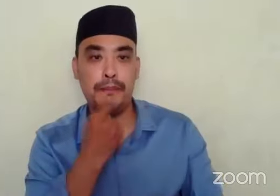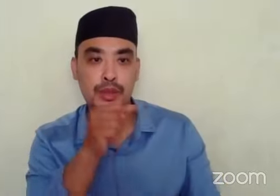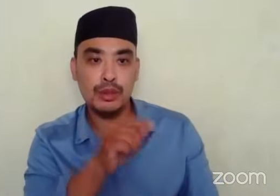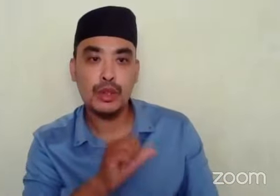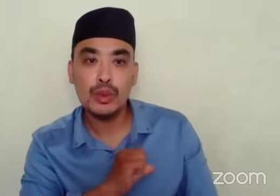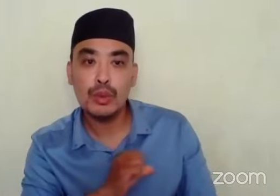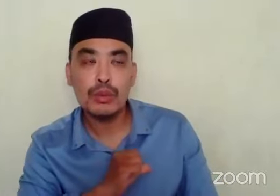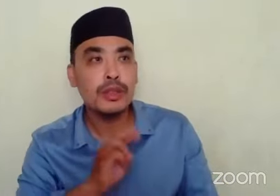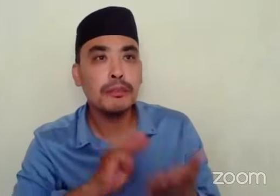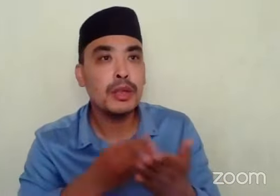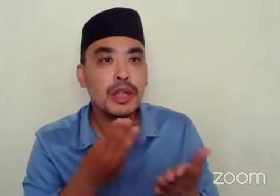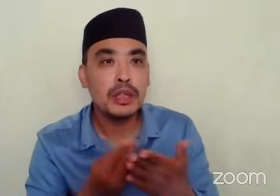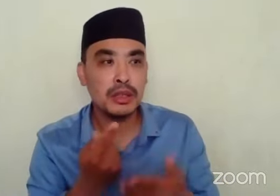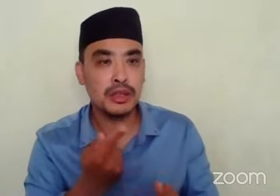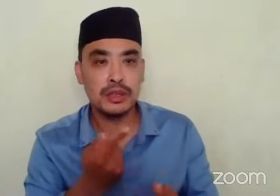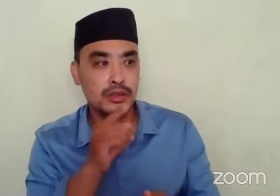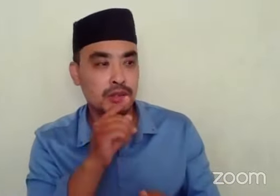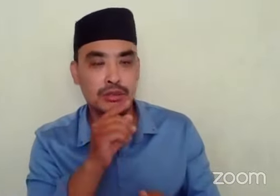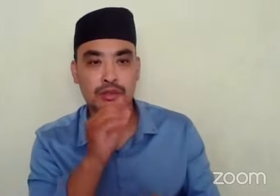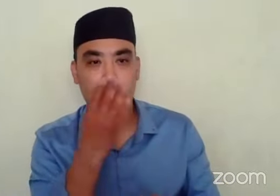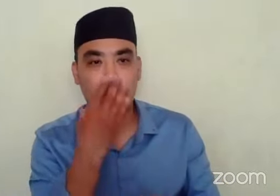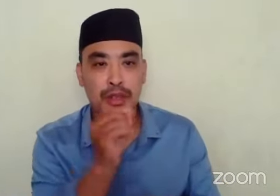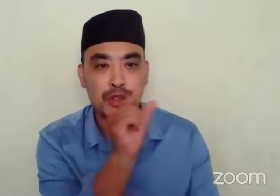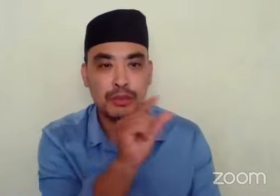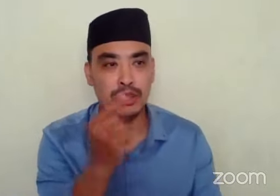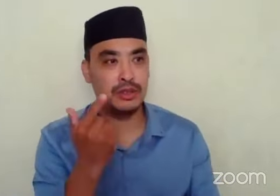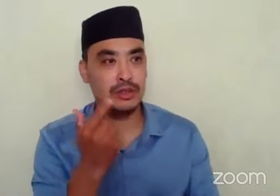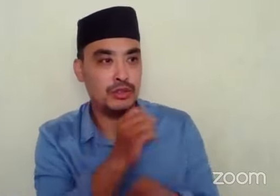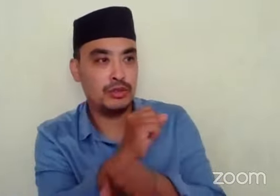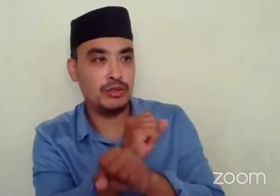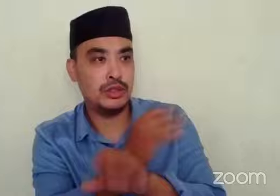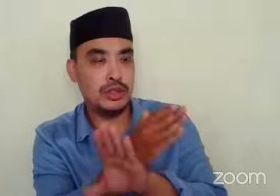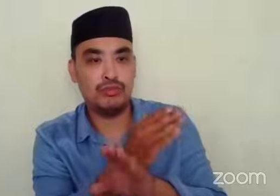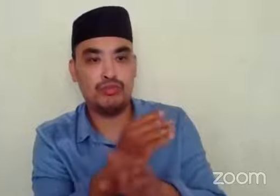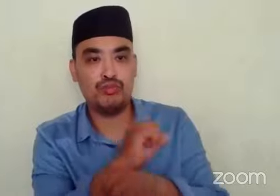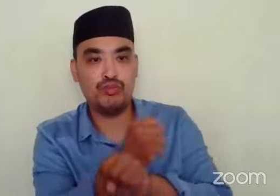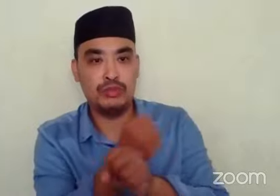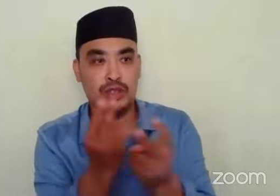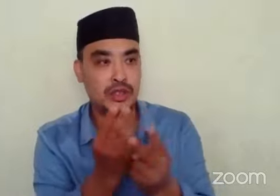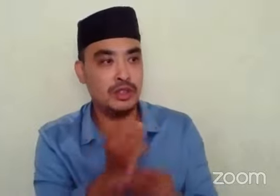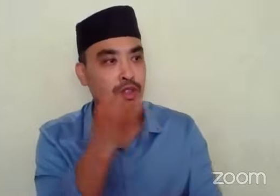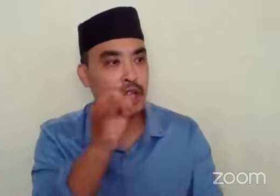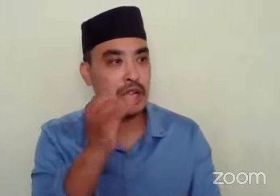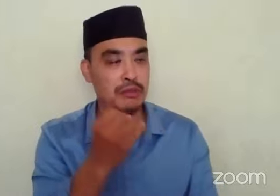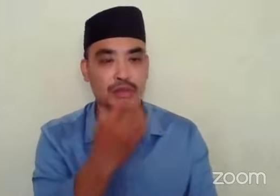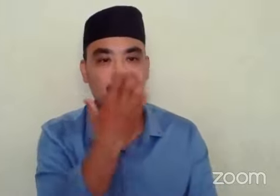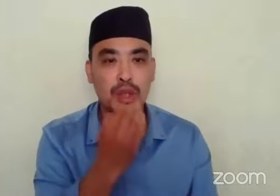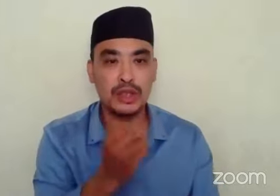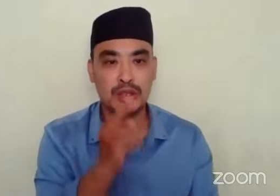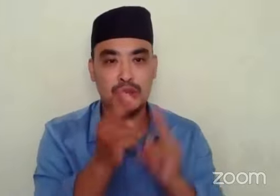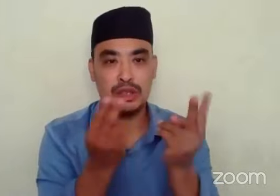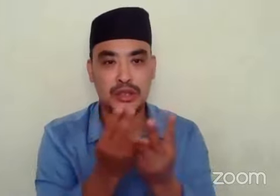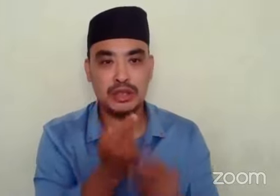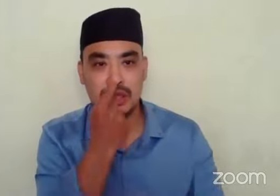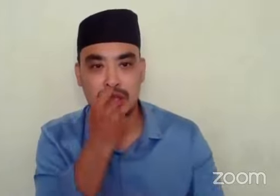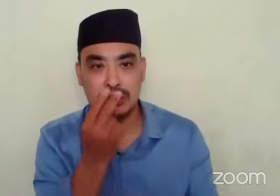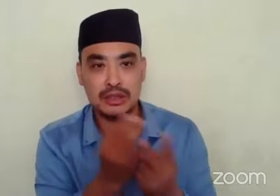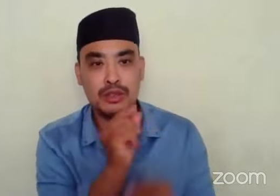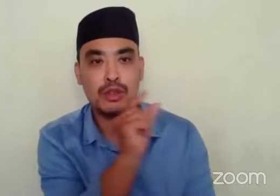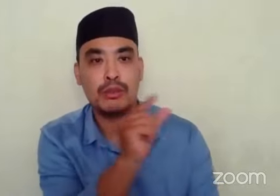भन्ने कुरो चाहिँ निषेधित कुरा हो, यो कुरा गर्नु हुँदैन, यो खराब कुरा हो, फोहोरी कुरा हो, लाज लाग्ने कुरा